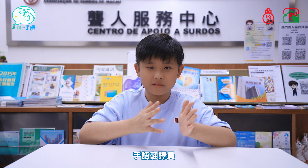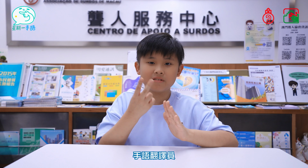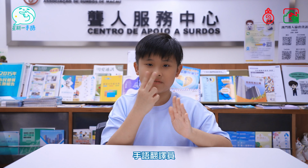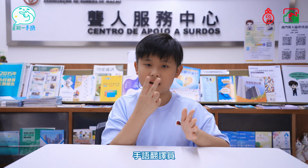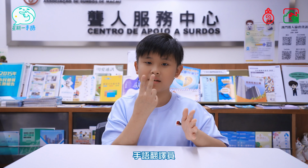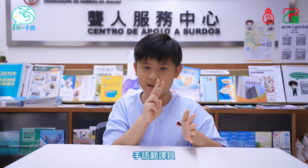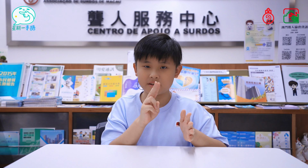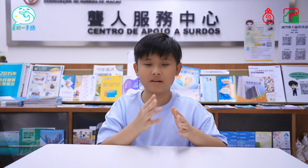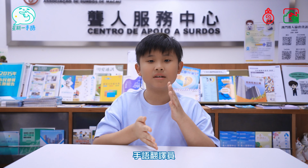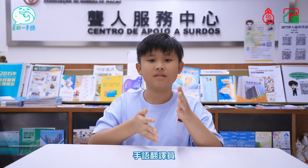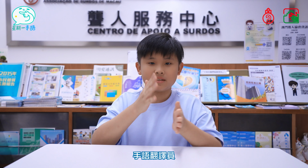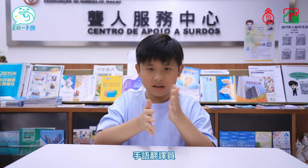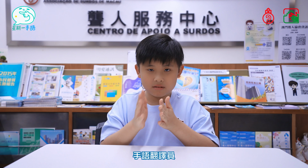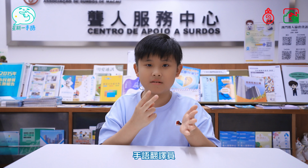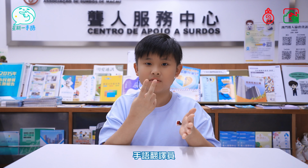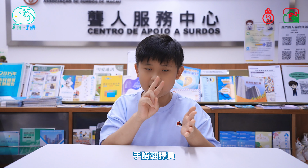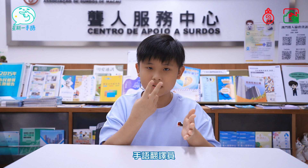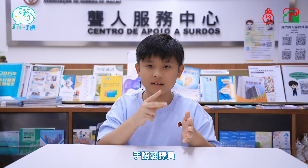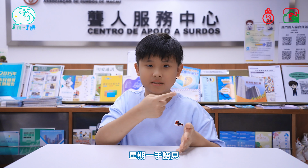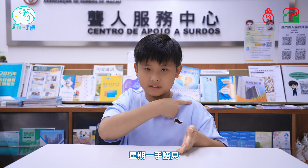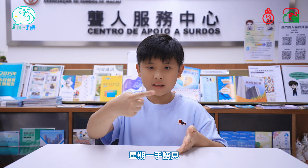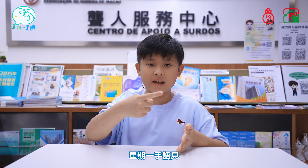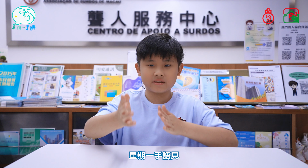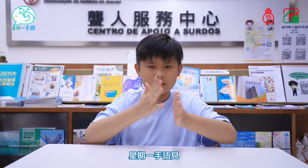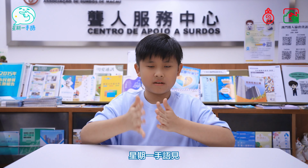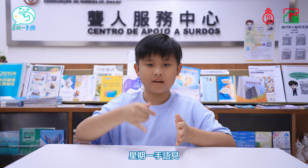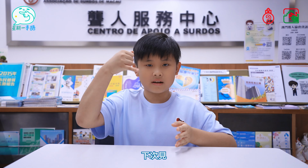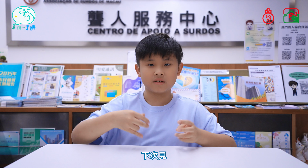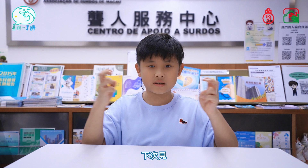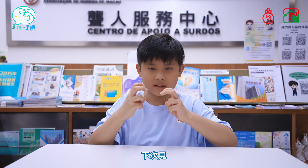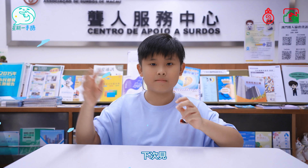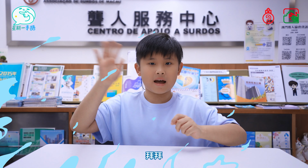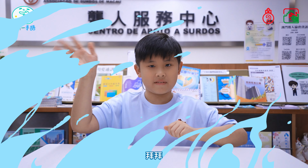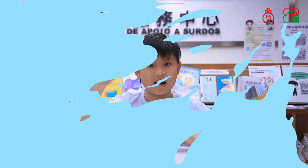翻譯員，手語翻譯員。星期一手語，下次見，拜拜。